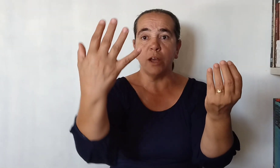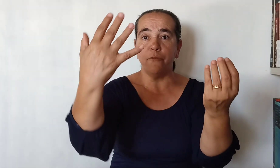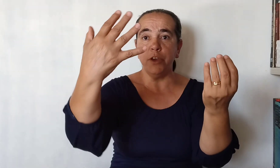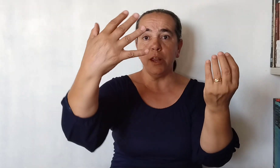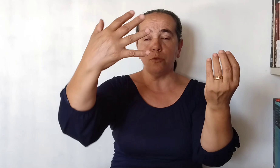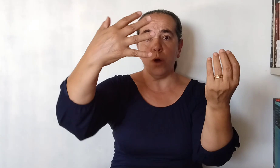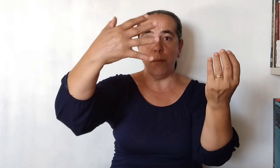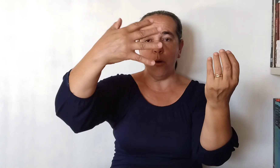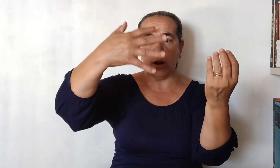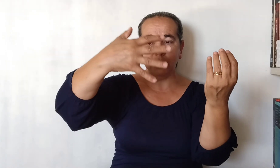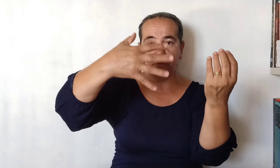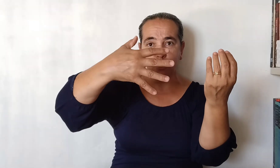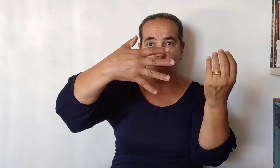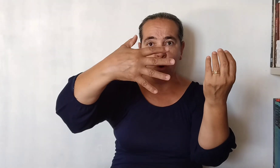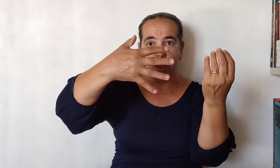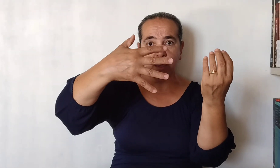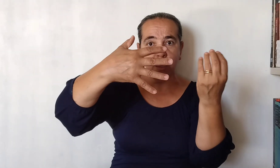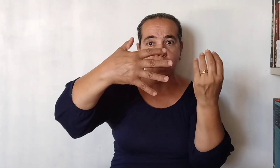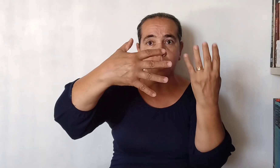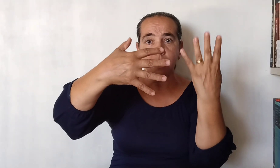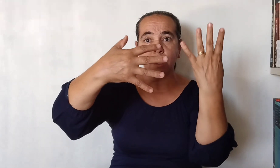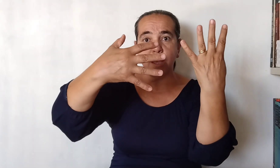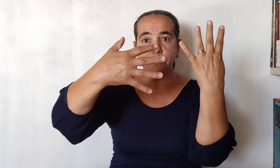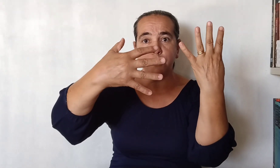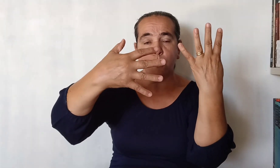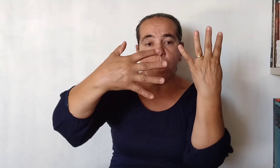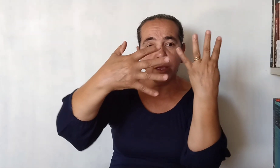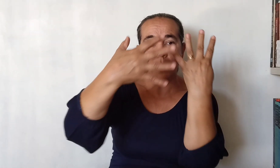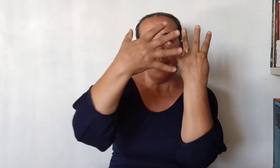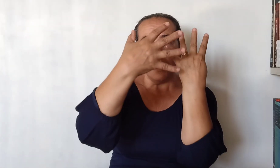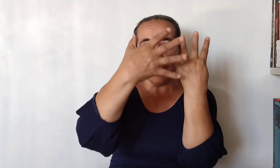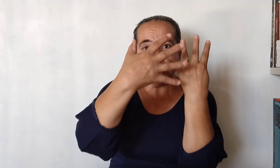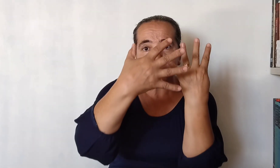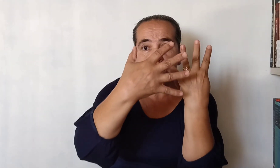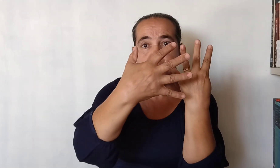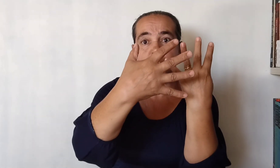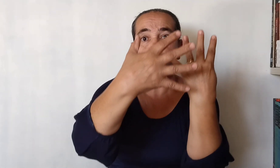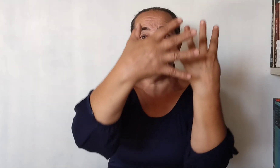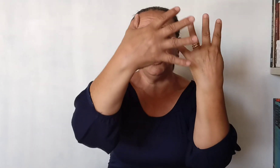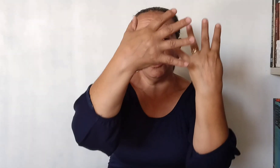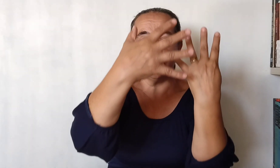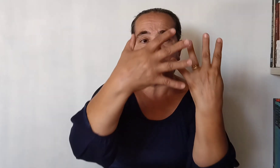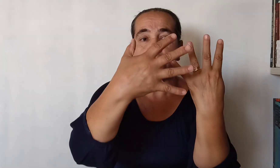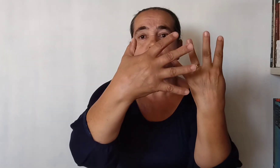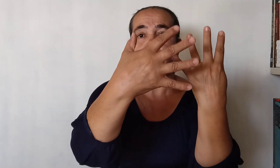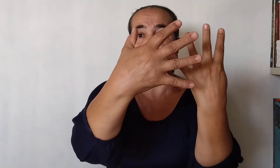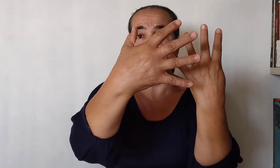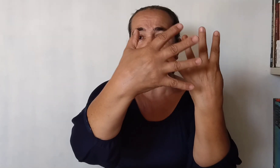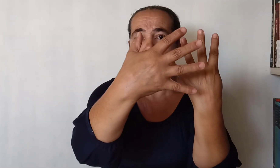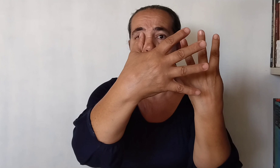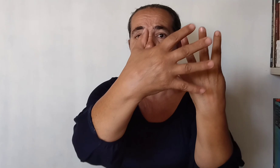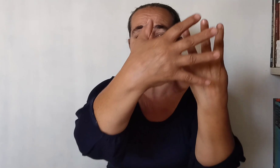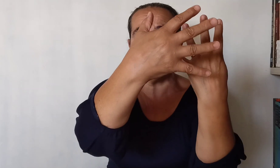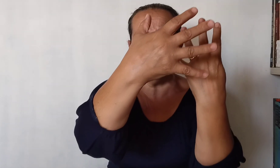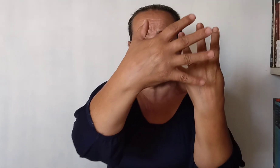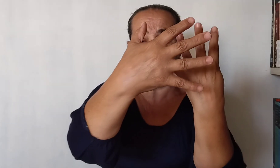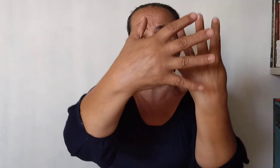Já vira a tua mão, classificou aqui. E eles crescem juntinho, tá? Tudo juntinho